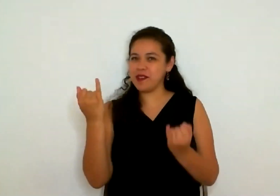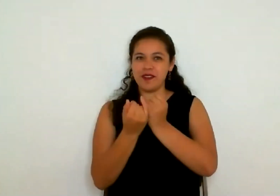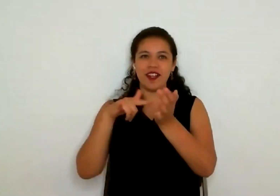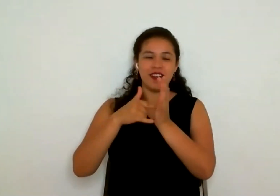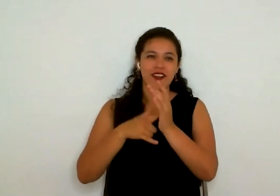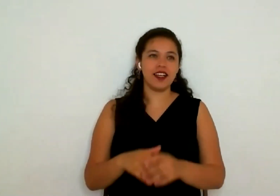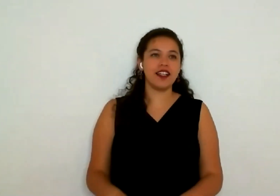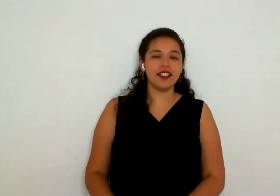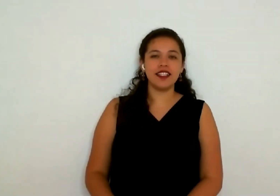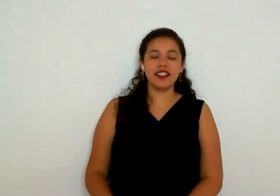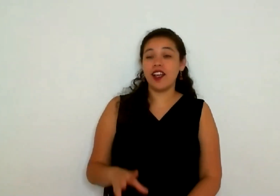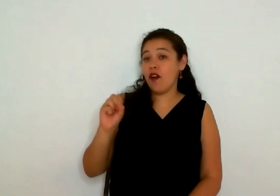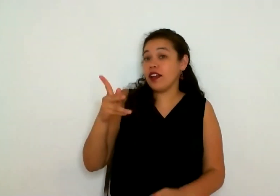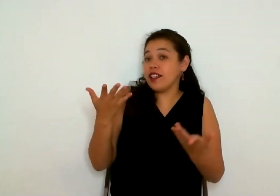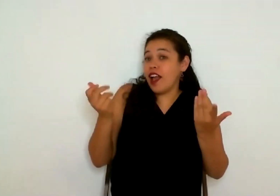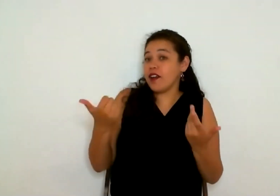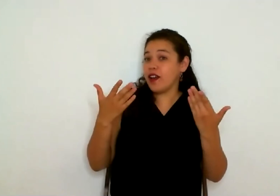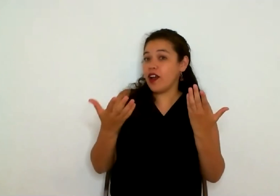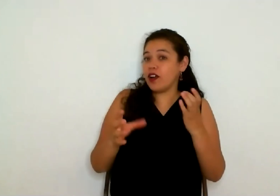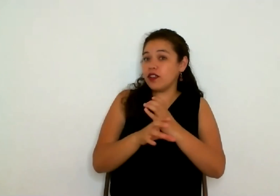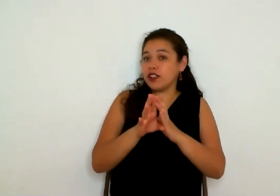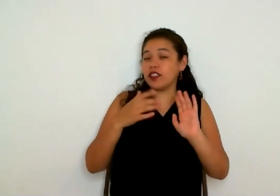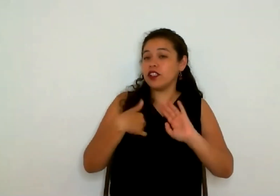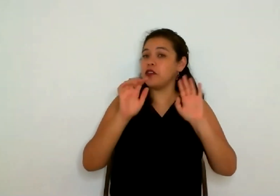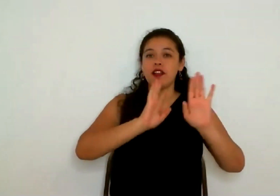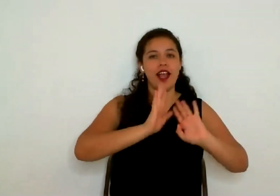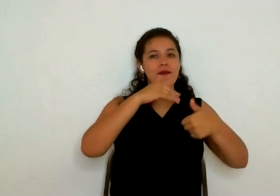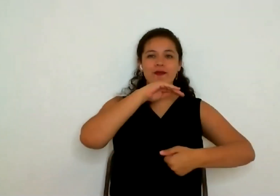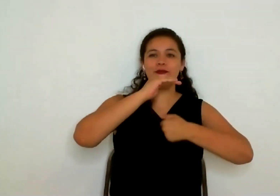ok amores casi no hay nada más yo me voy a retirar